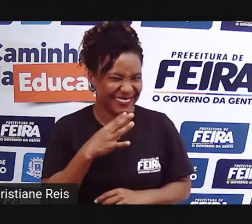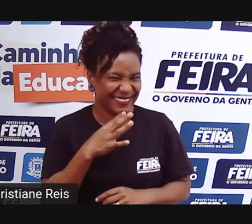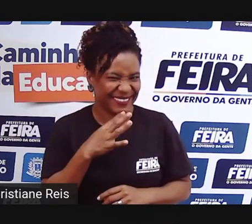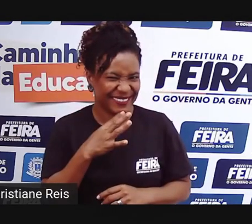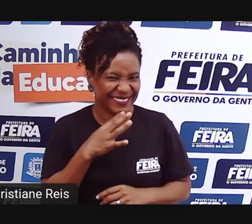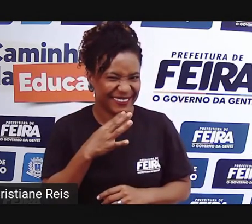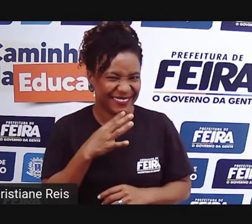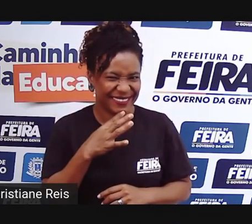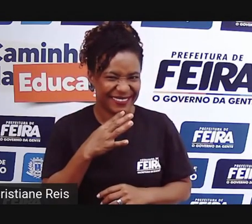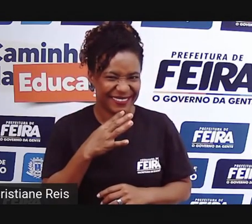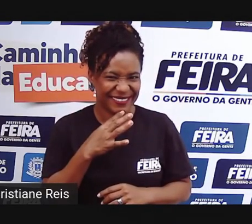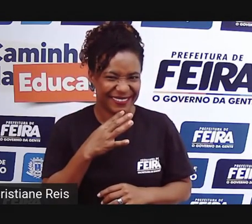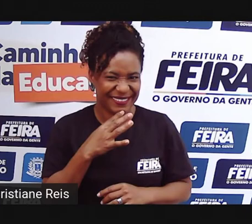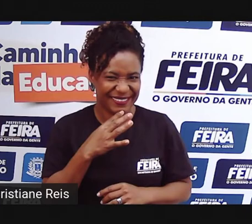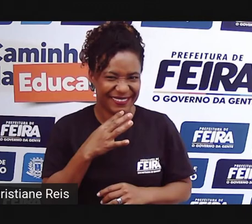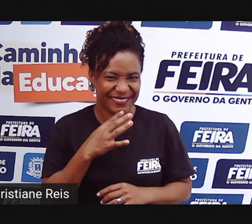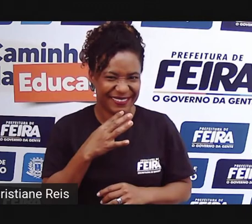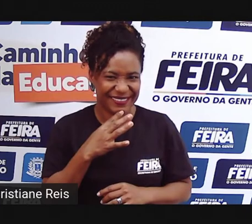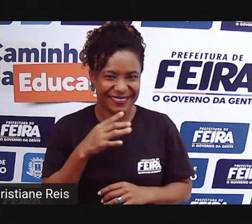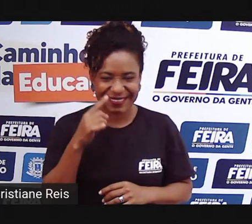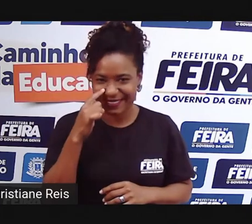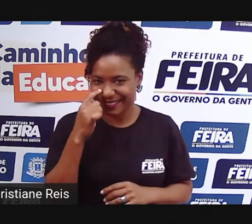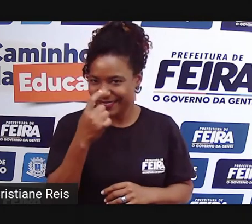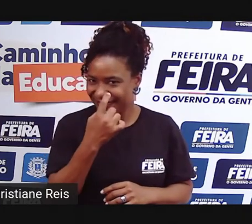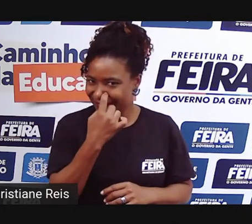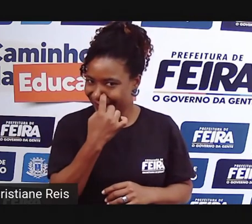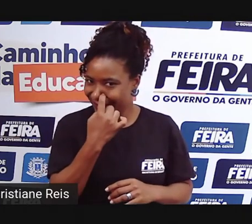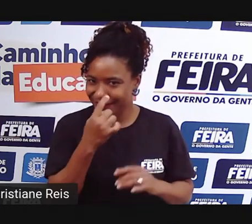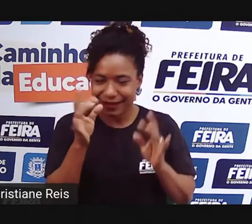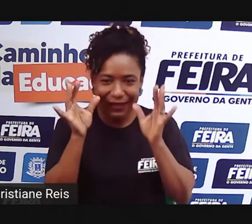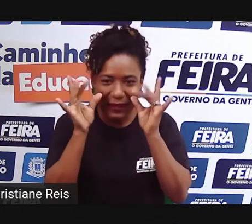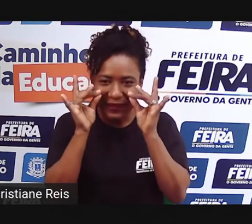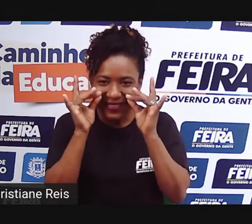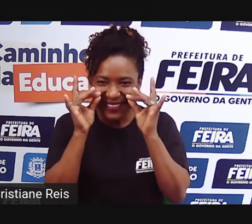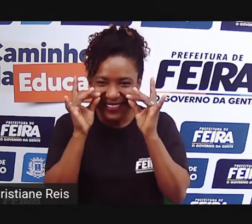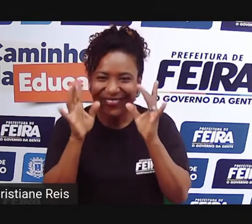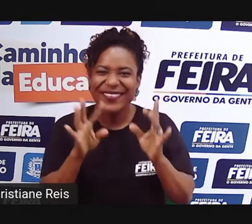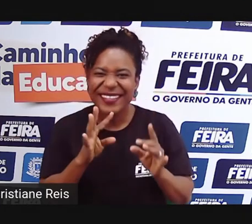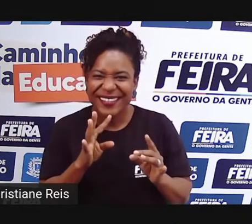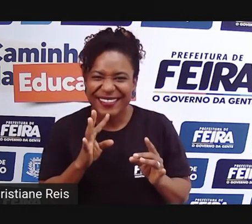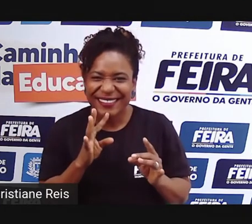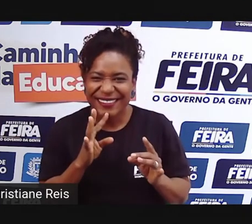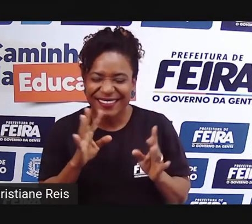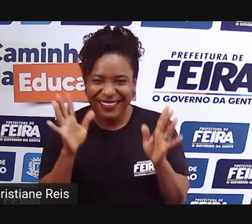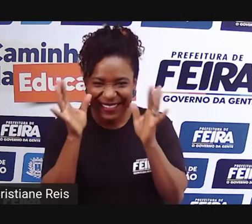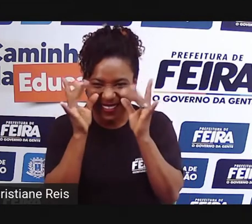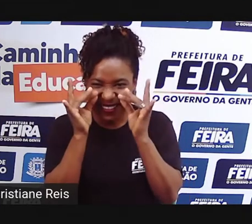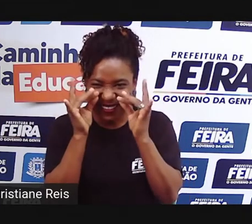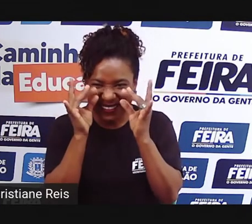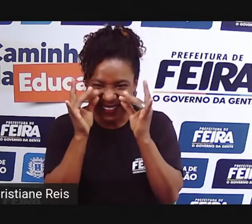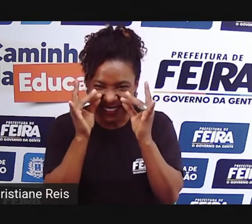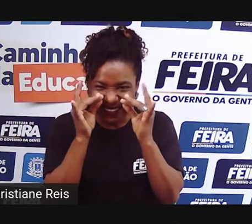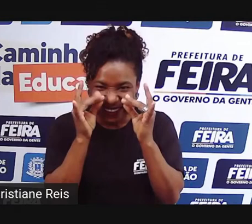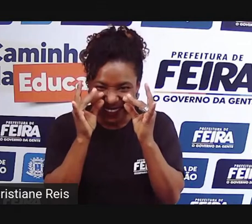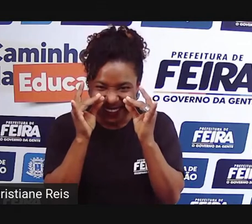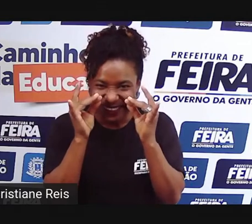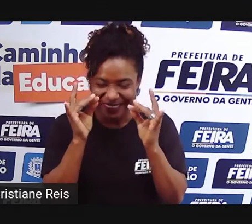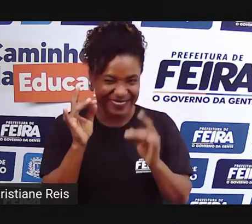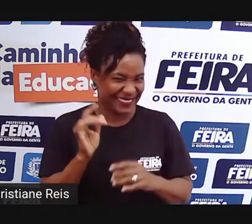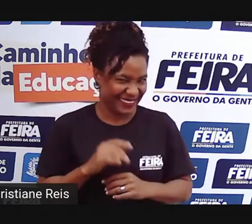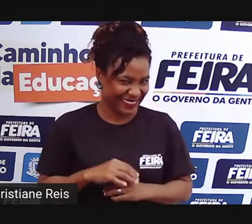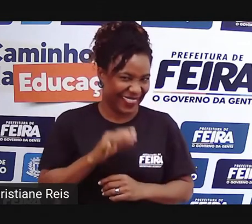O que, que eu faço agora, me volto? Aquele mucozinho que forma no nosso nariz, a famosa